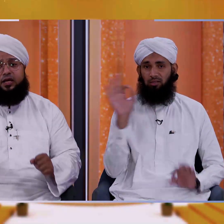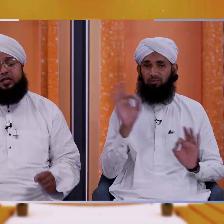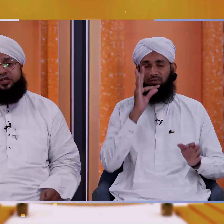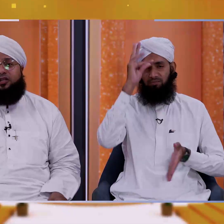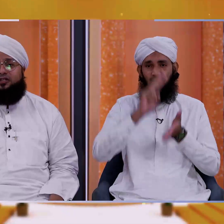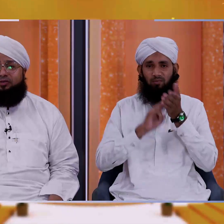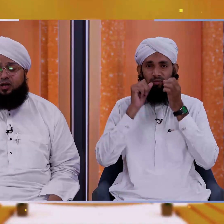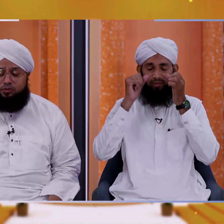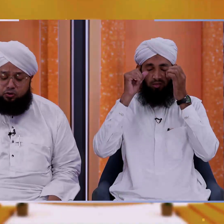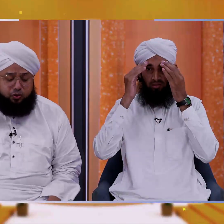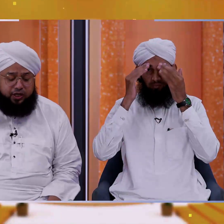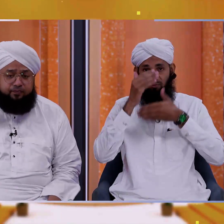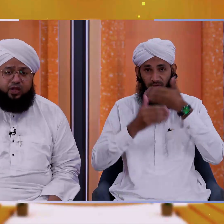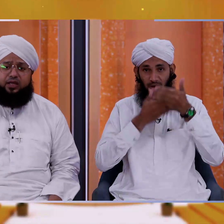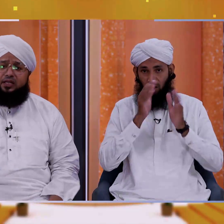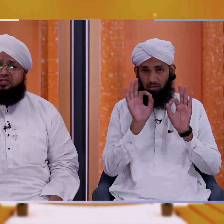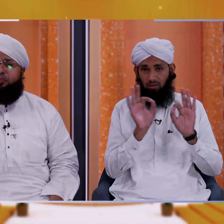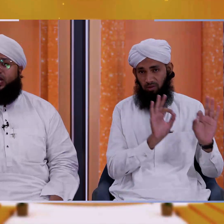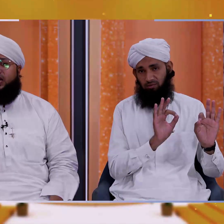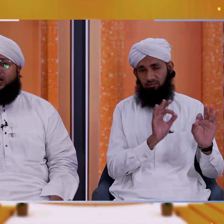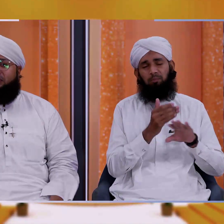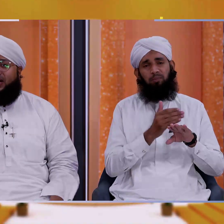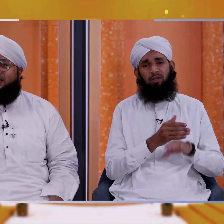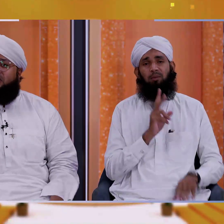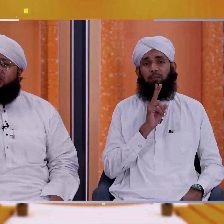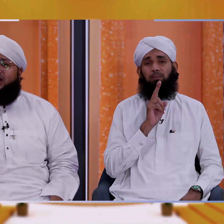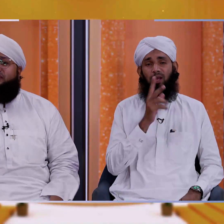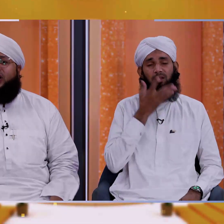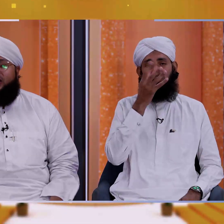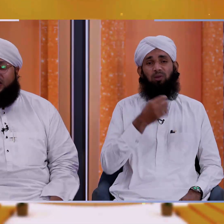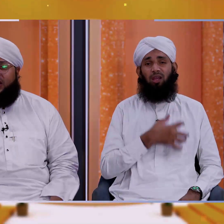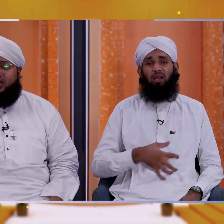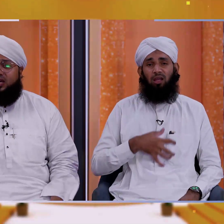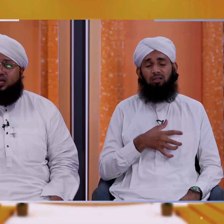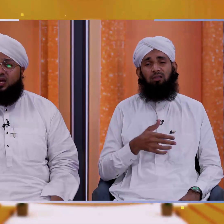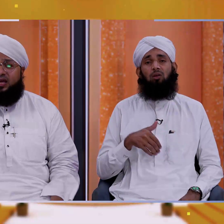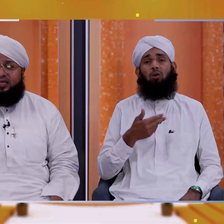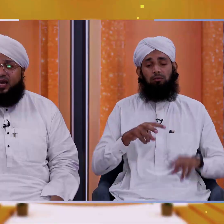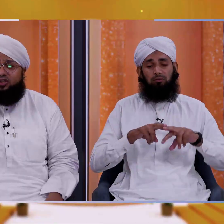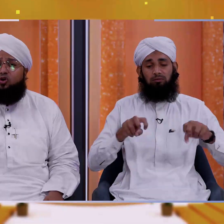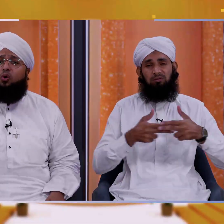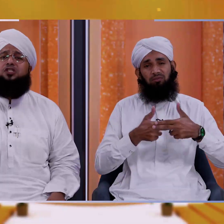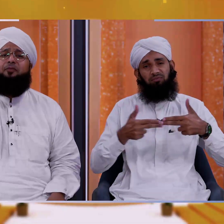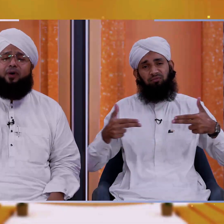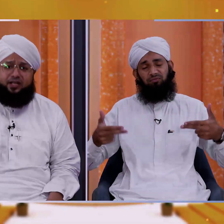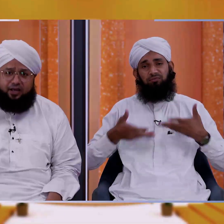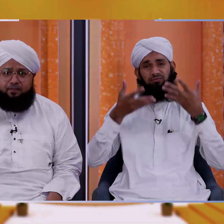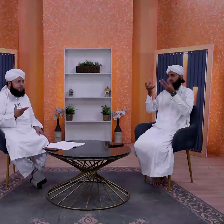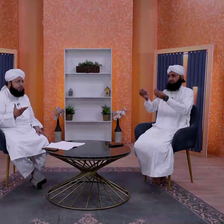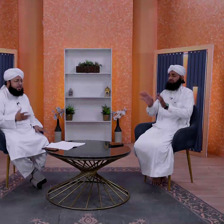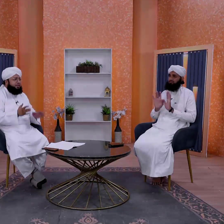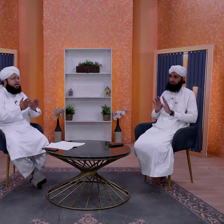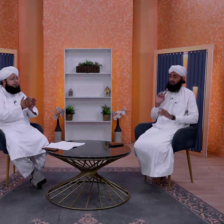ہیں، انشاءاللہ عز و جل ہم اس کو سنیں گے۔ لیکن اس سے پہلے ہم حسد کی تعریف جان لیتے ہیں کہ یہ ایسی کون سی بیماری